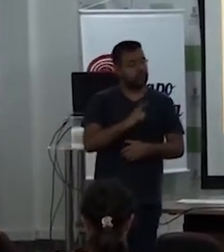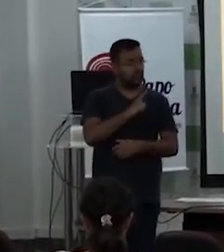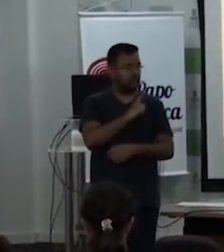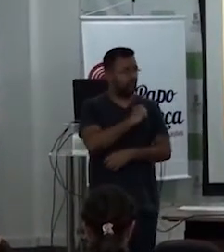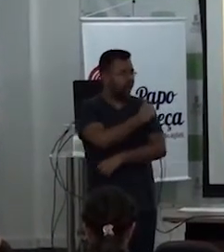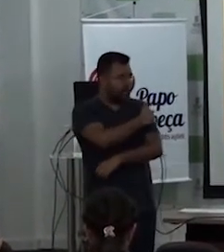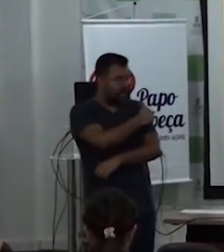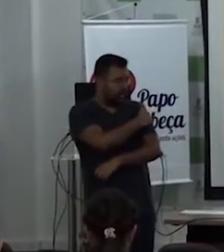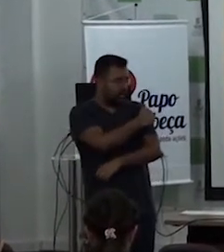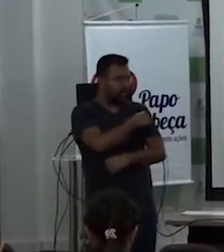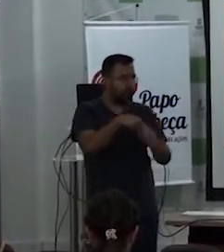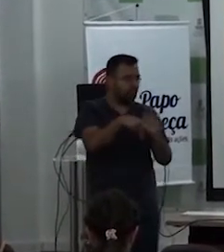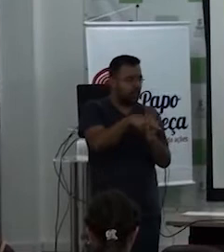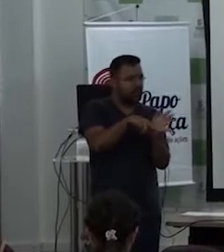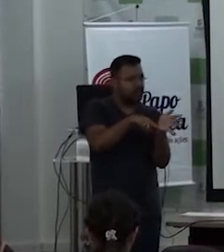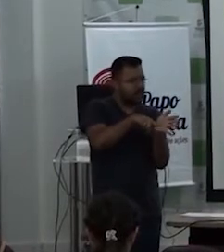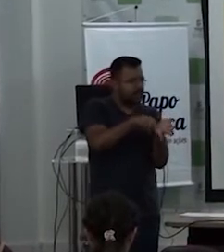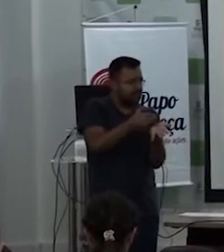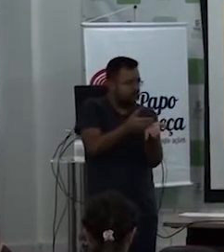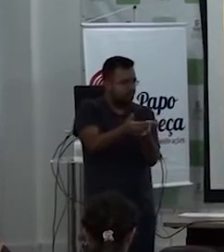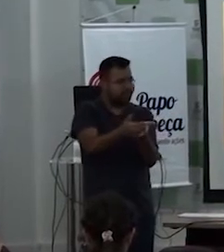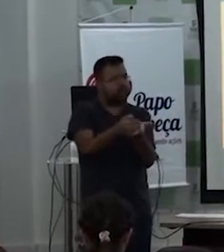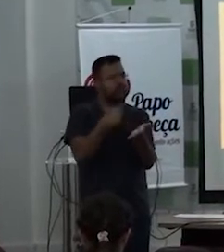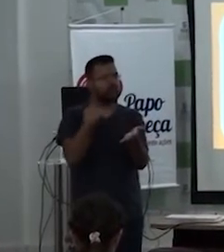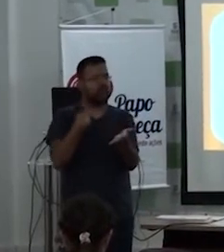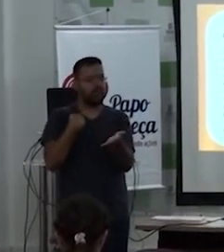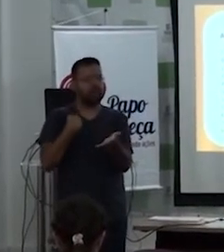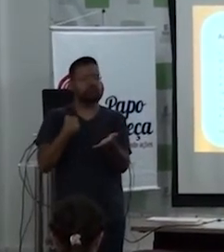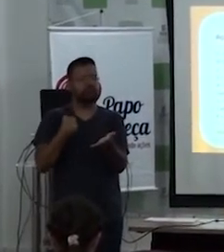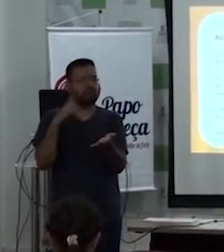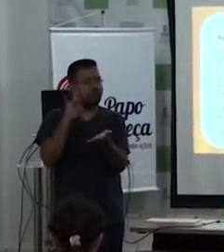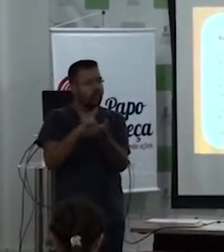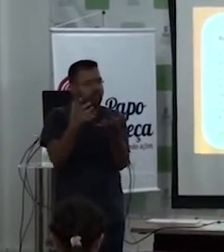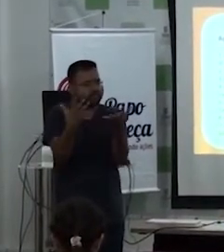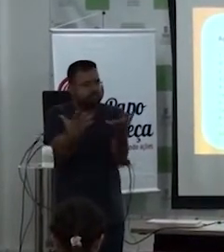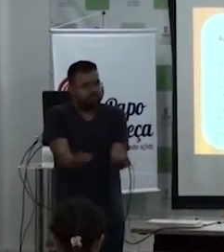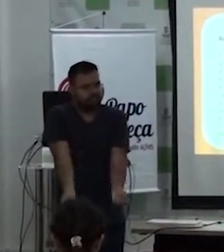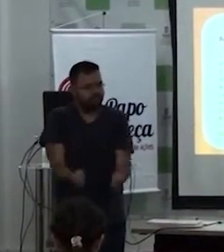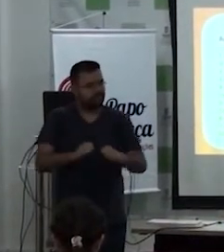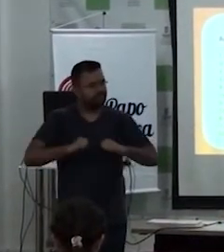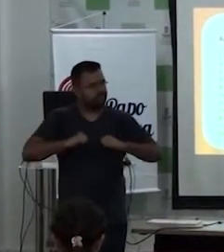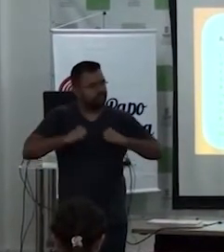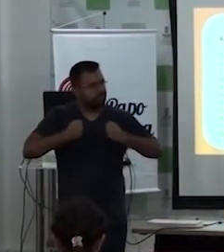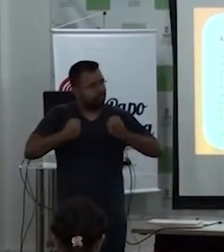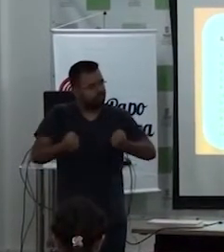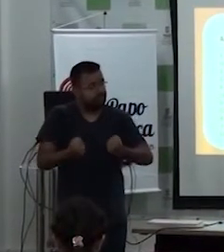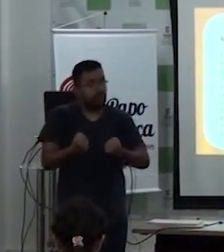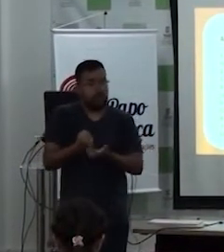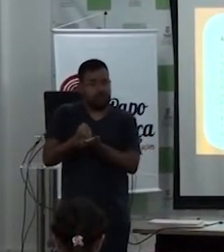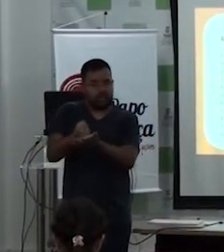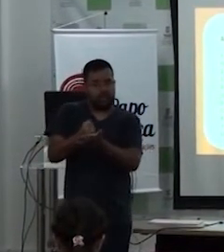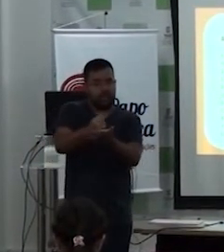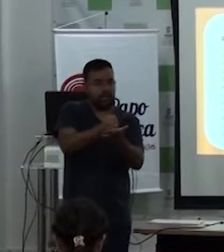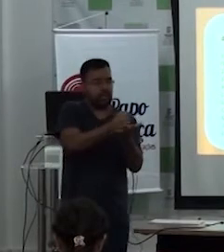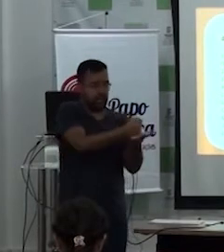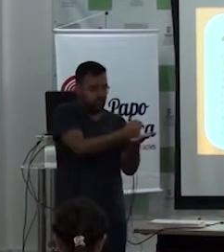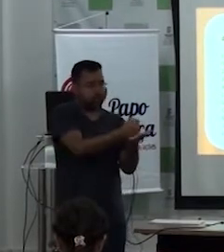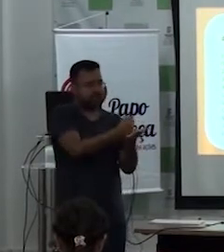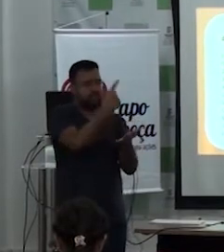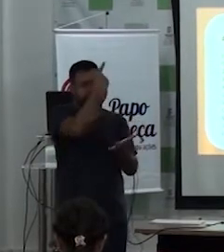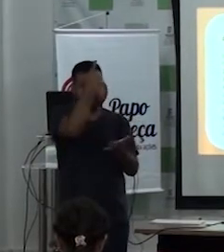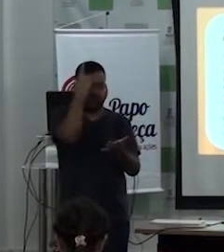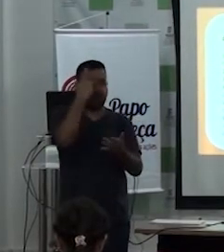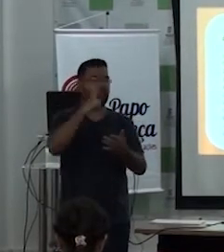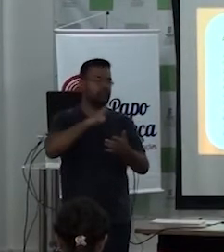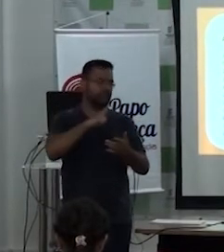alunos de iniciação científica, a gente está abraçando, né, essa causa do CEFOR, de apoio às pessoas com